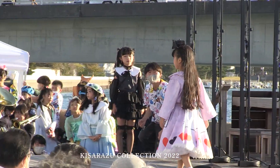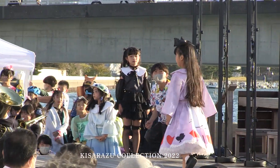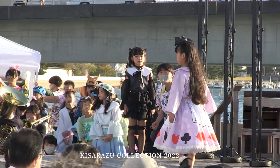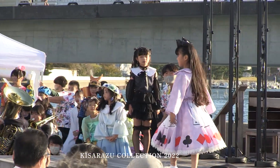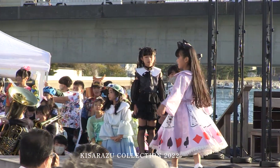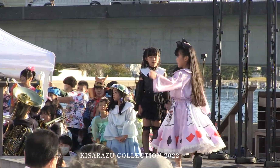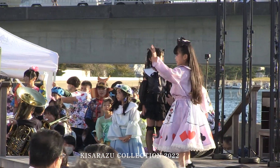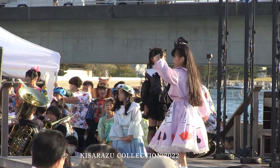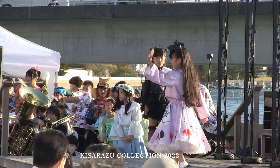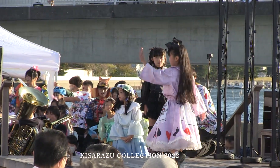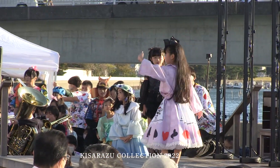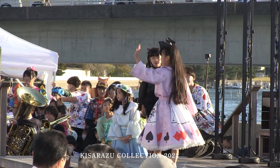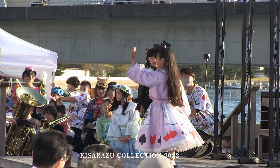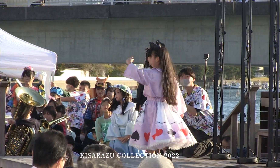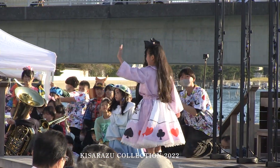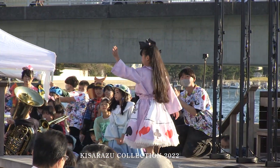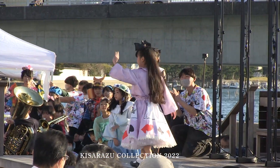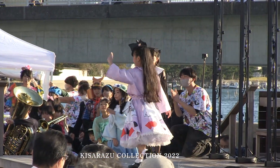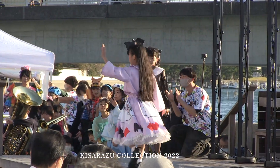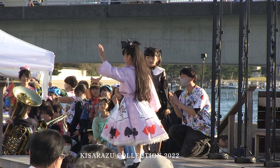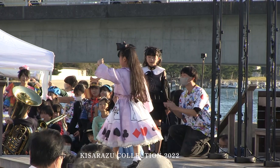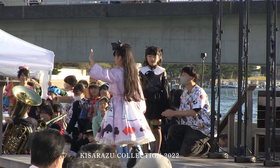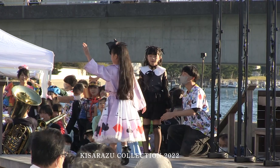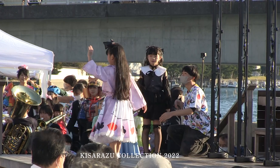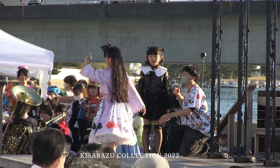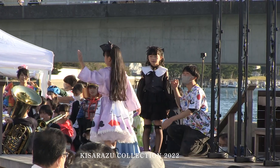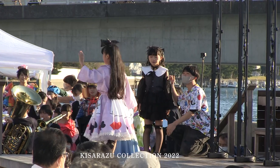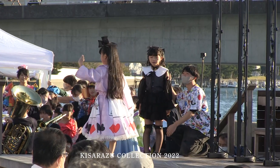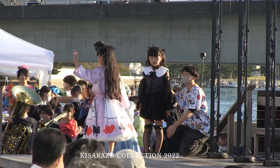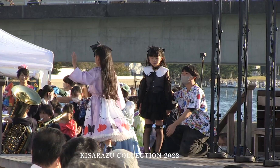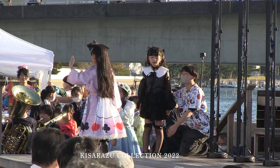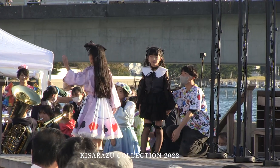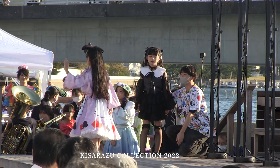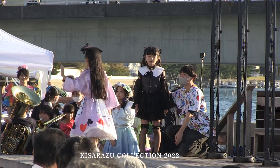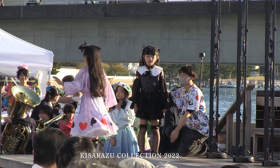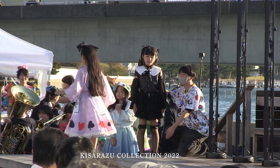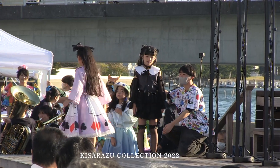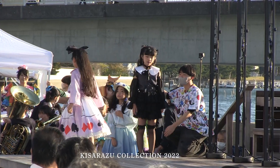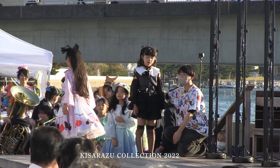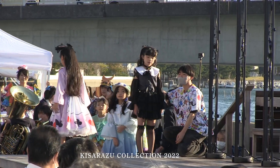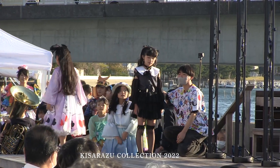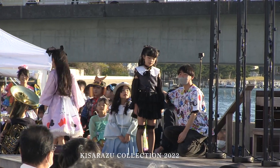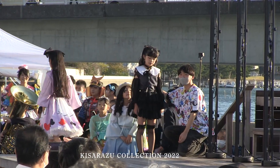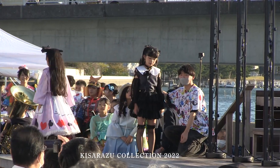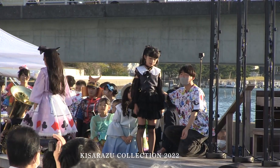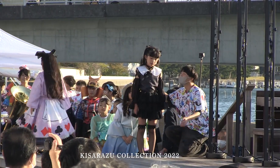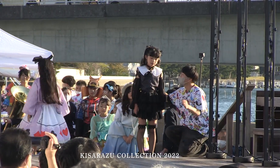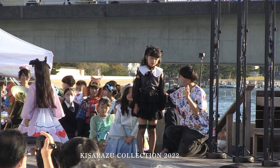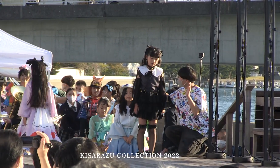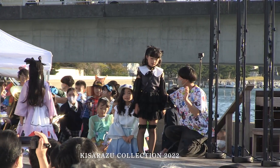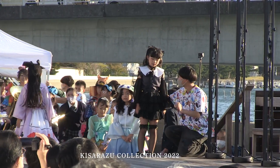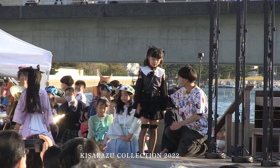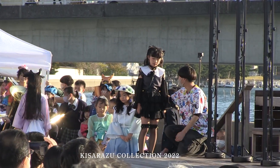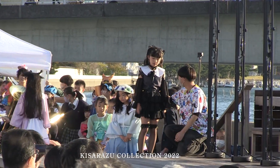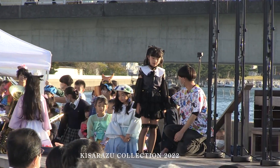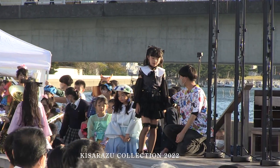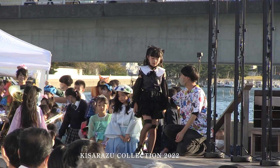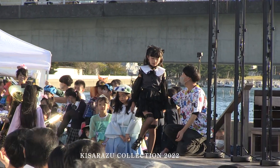ゆうちゃん、可愛らしいポーズを決めてくれます。ゆうちゃん、ありがとうございました